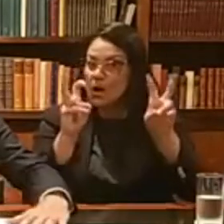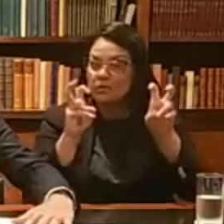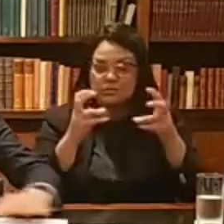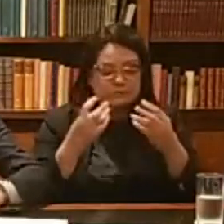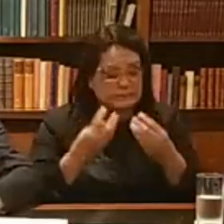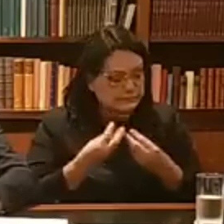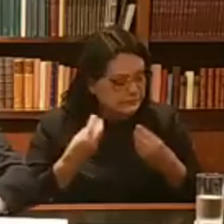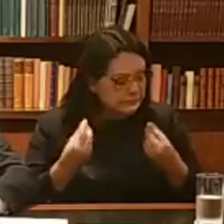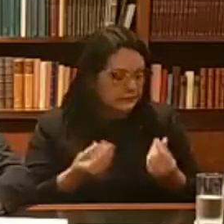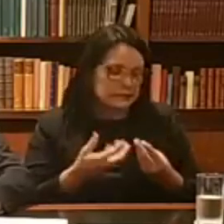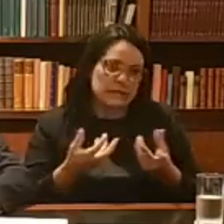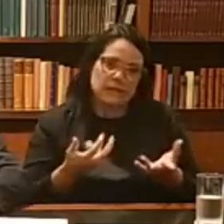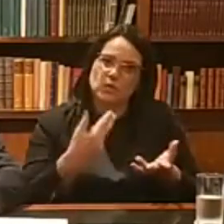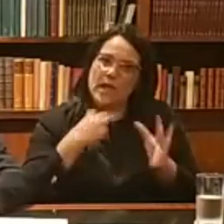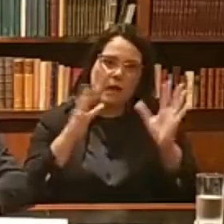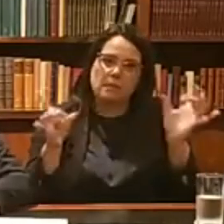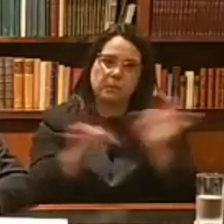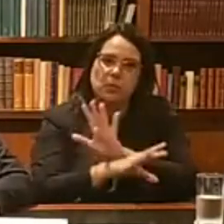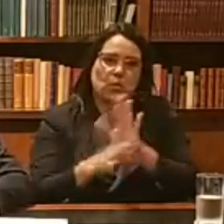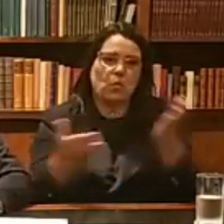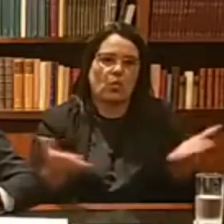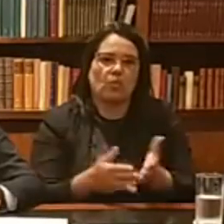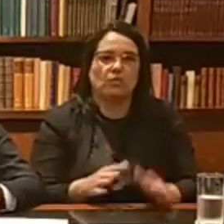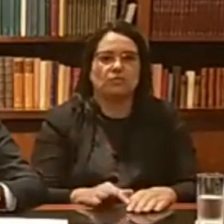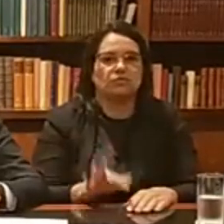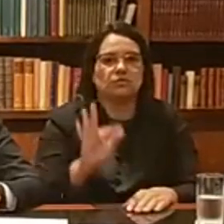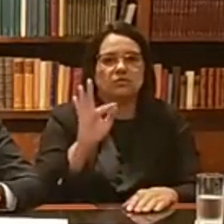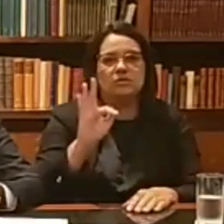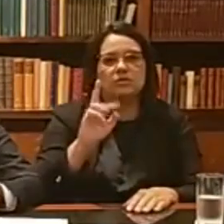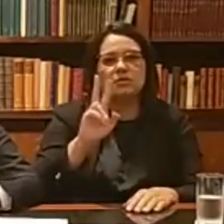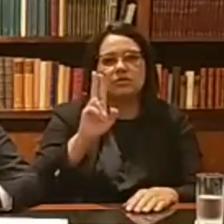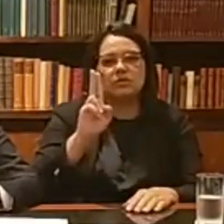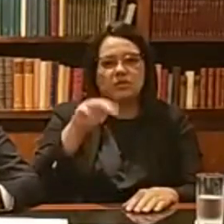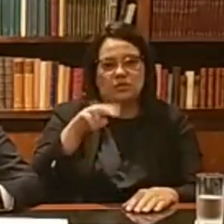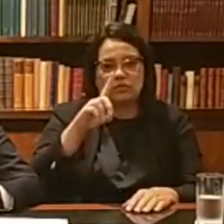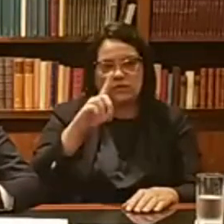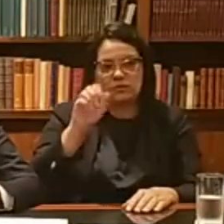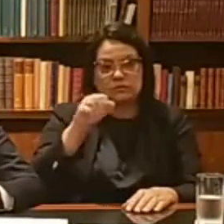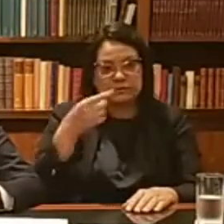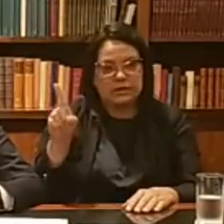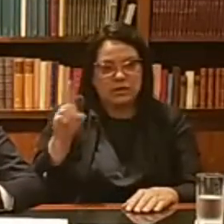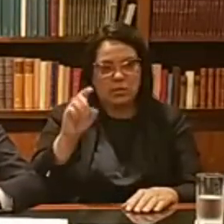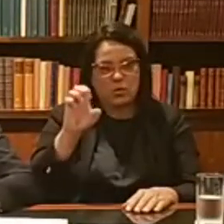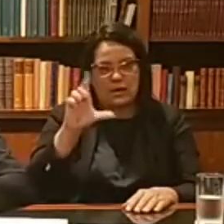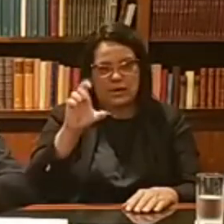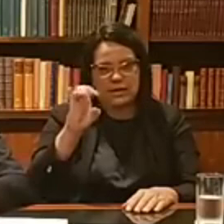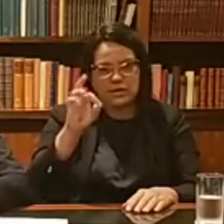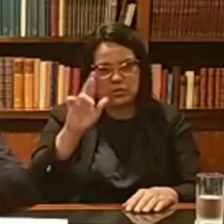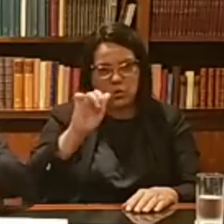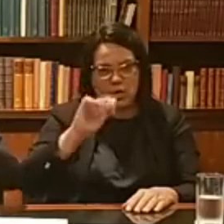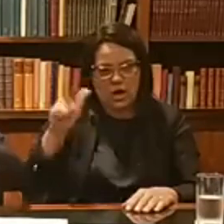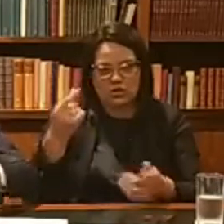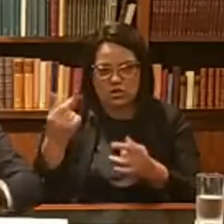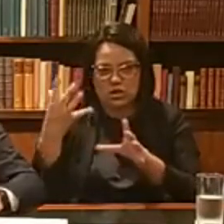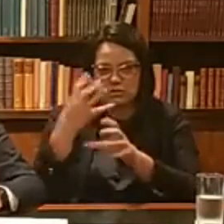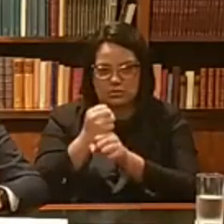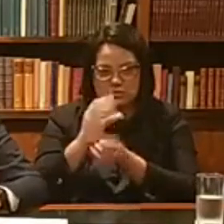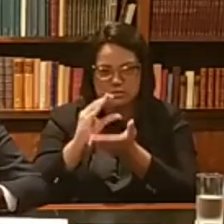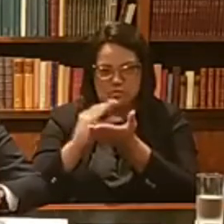não vou terminar hoje, né? Fundão eleitoral, né? Era 3.800. O Congresso